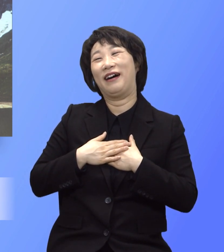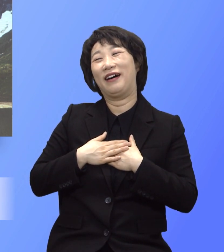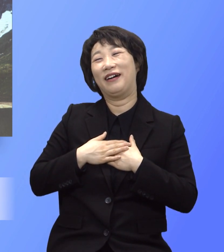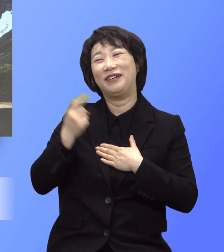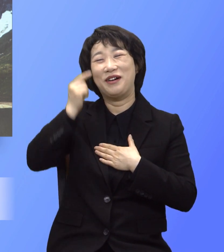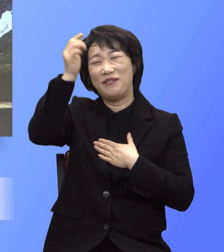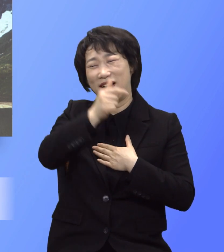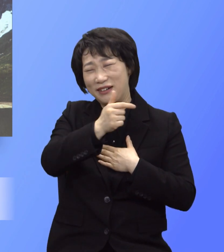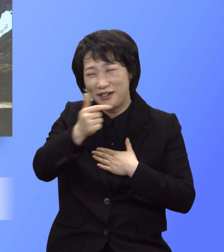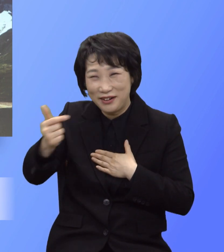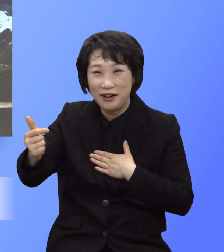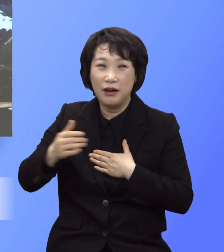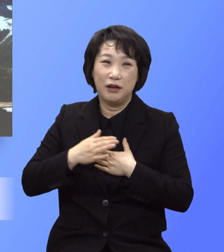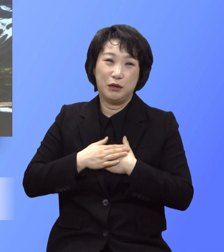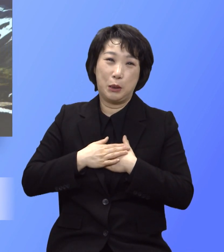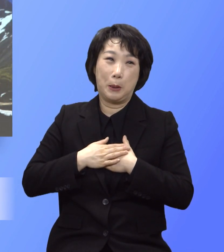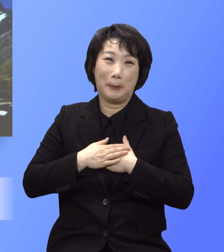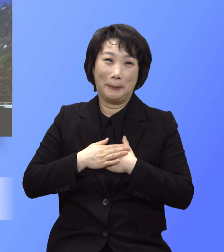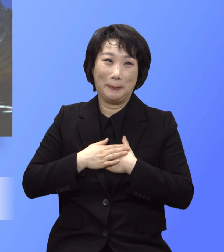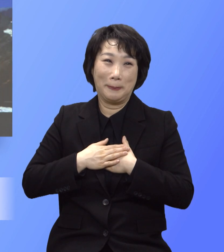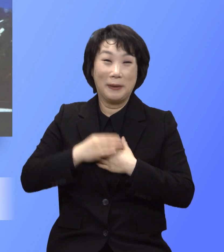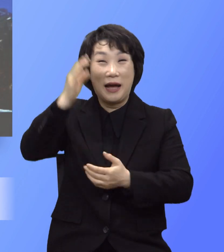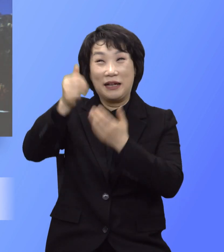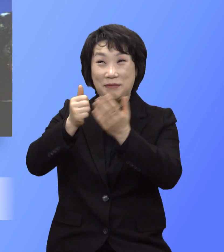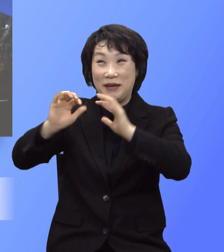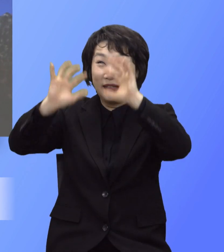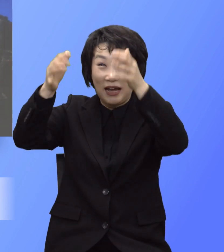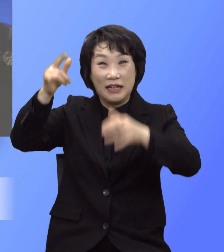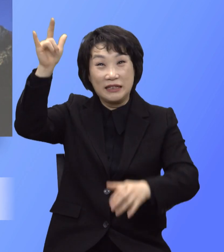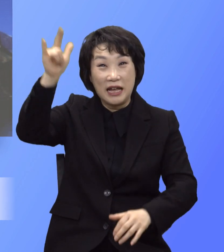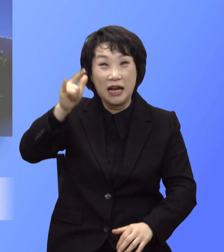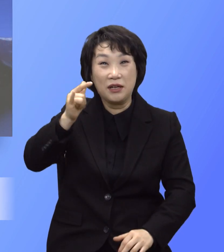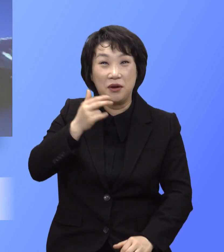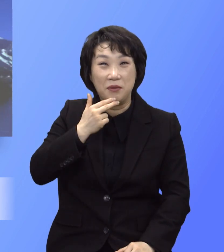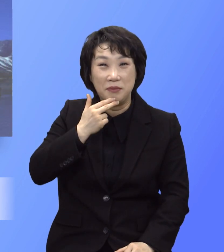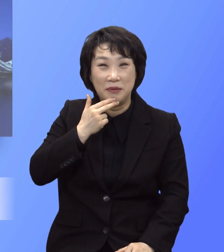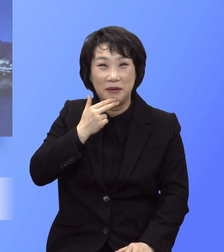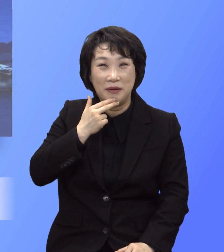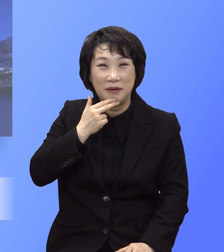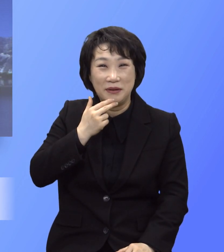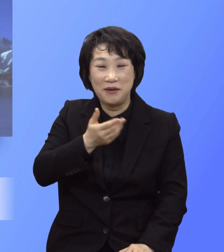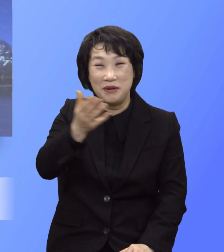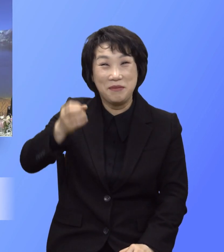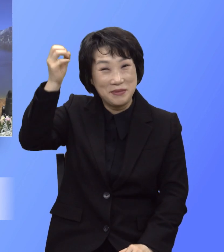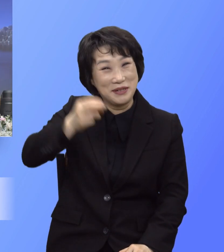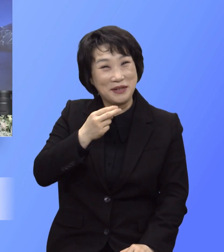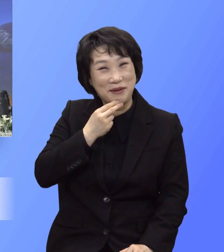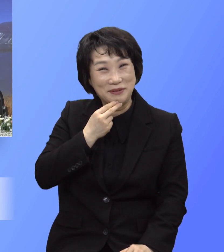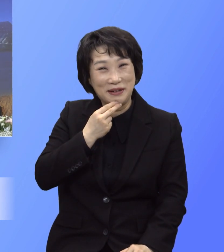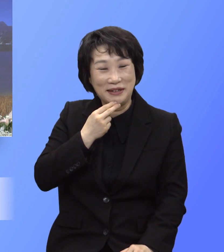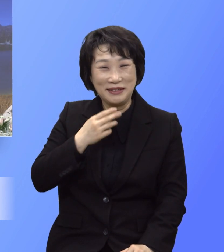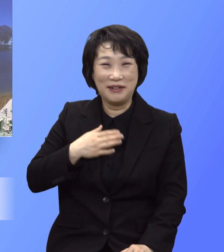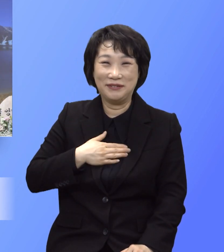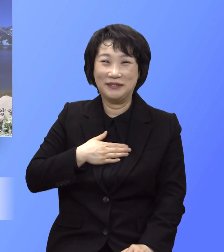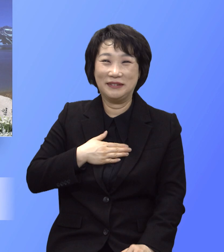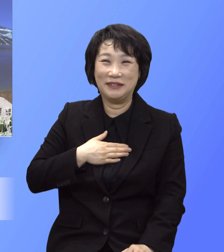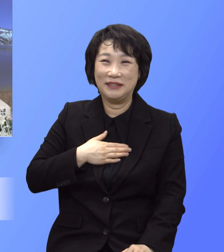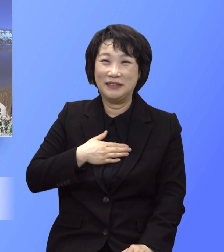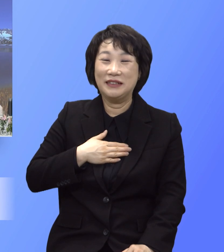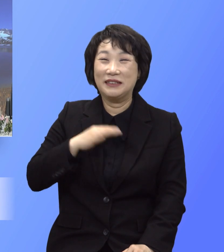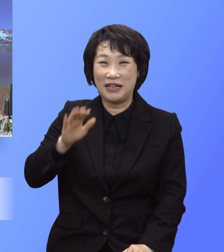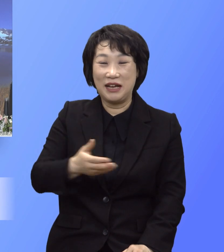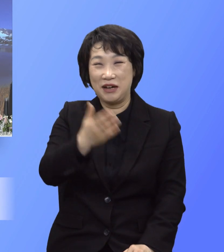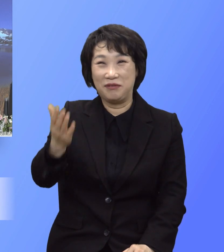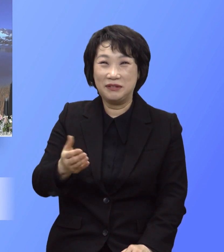영광이죠. 예, 하늘나라에 태양이 없어요. 빛이 없어요. 저